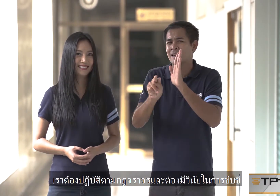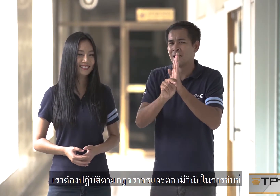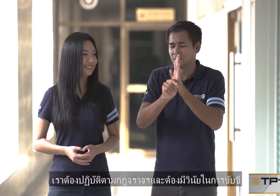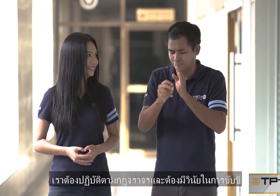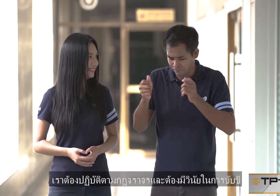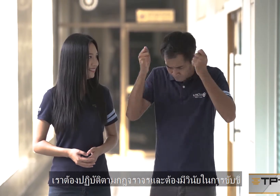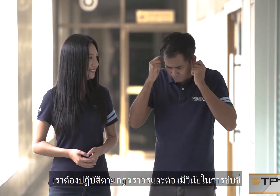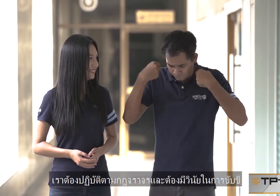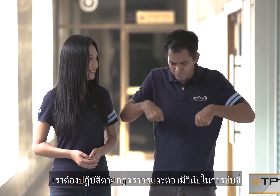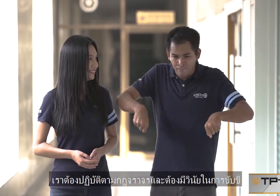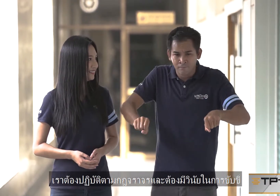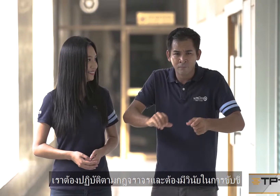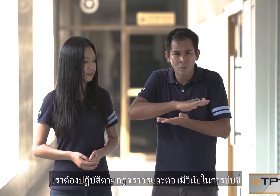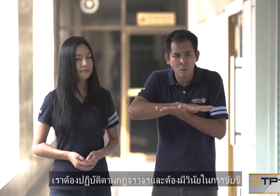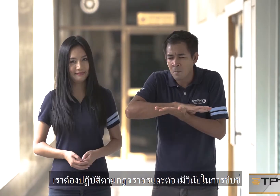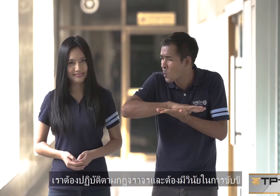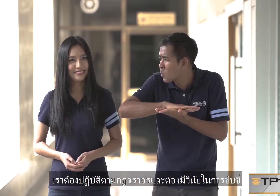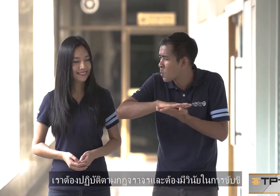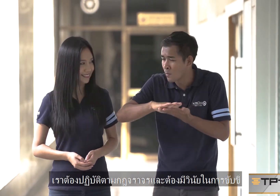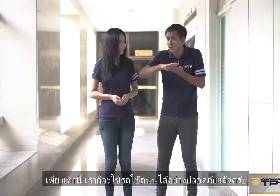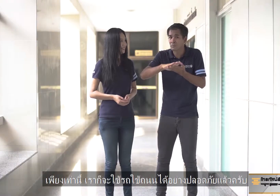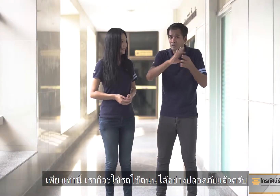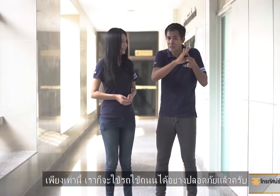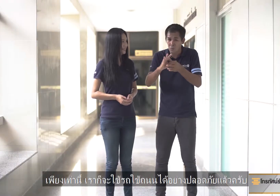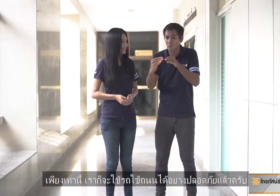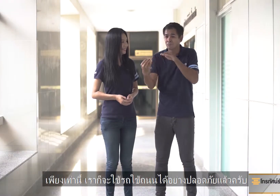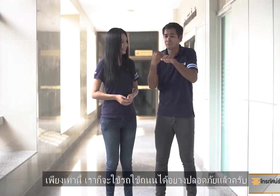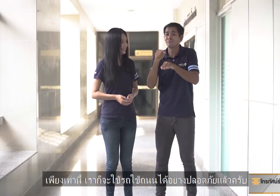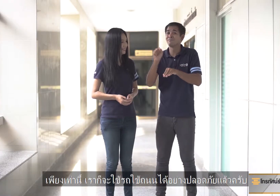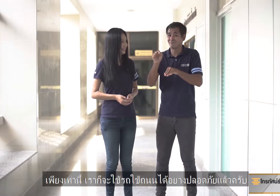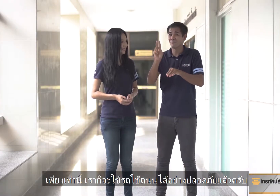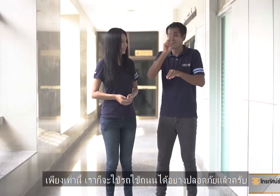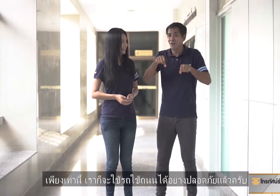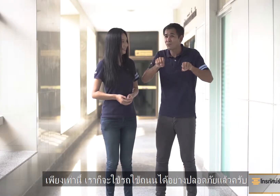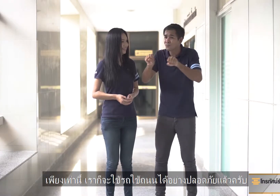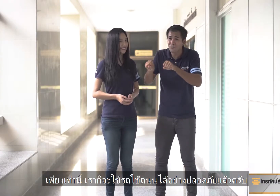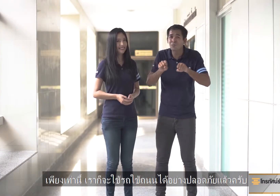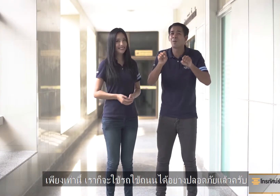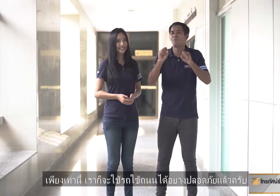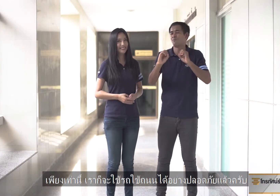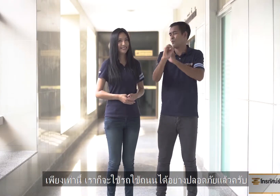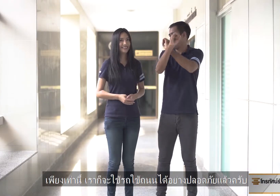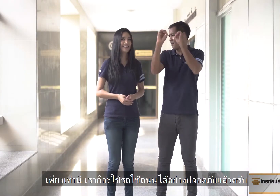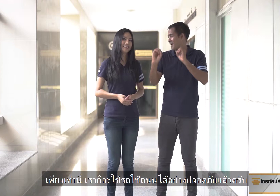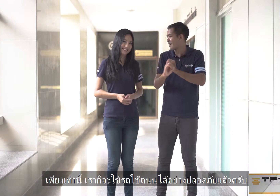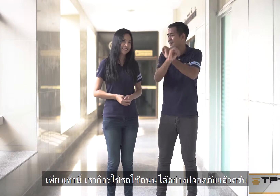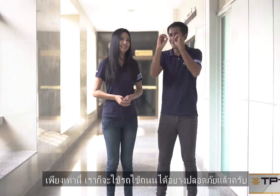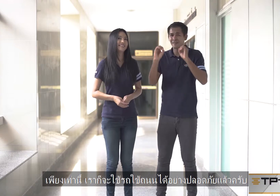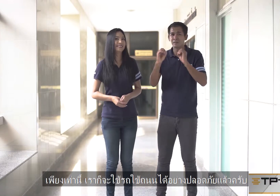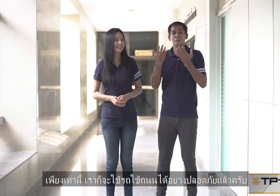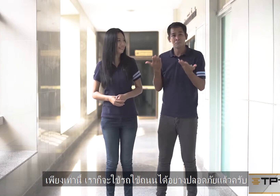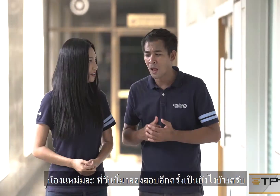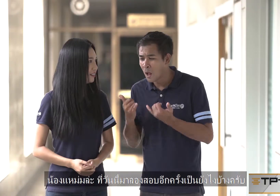รและต้องมีวินัยในการขับขี่เพียงเท่านี้เราก็จะใช้รถใช้ถนนได้อย่างปลอดภัยแล้ว